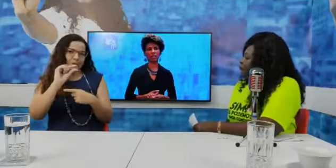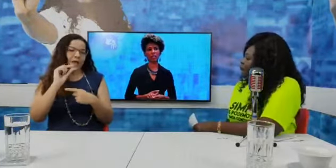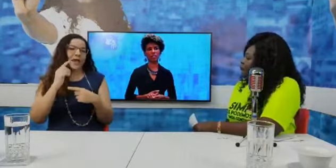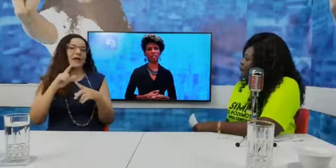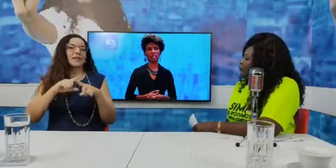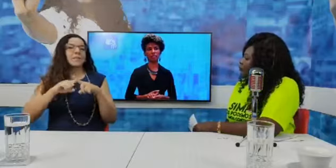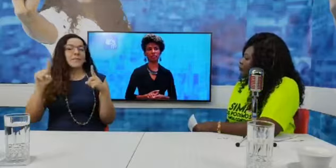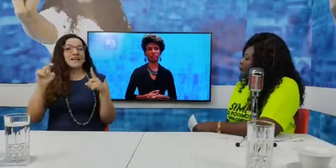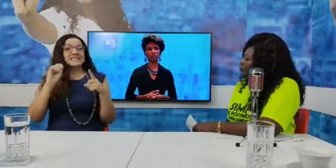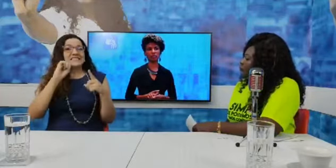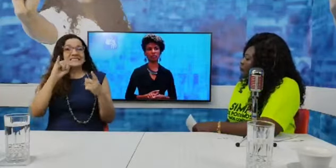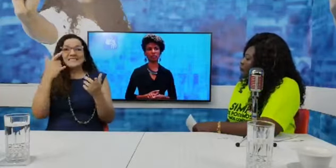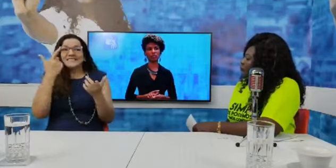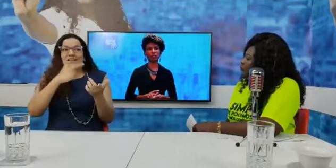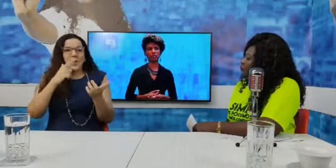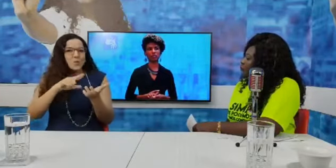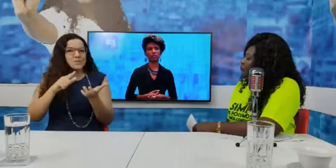situação, ajudá-la.